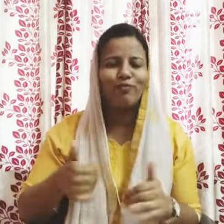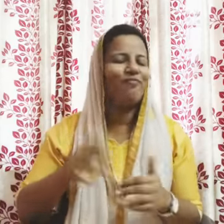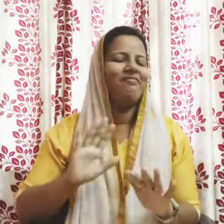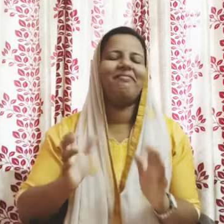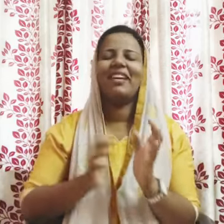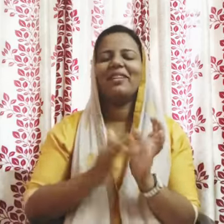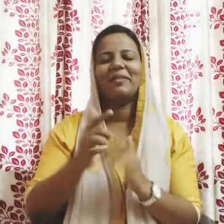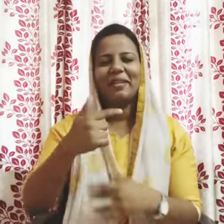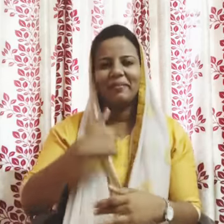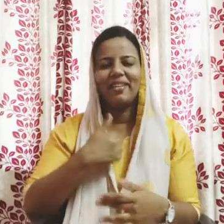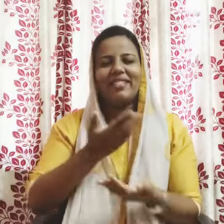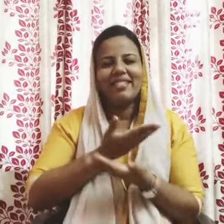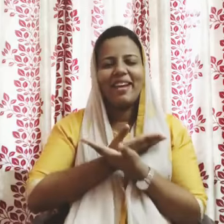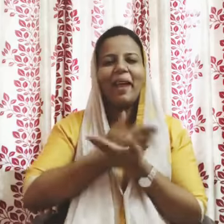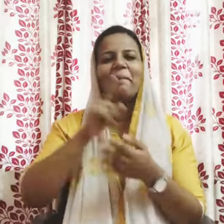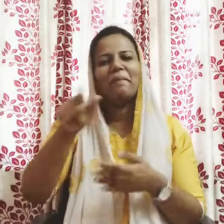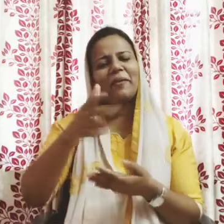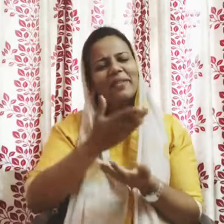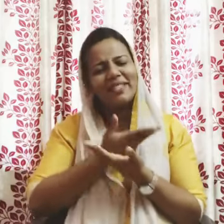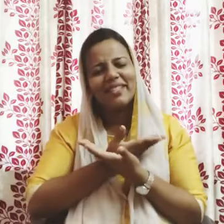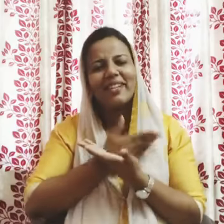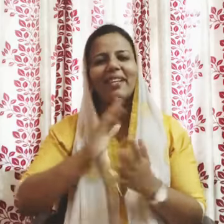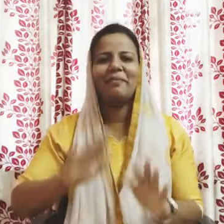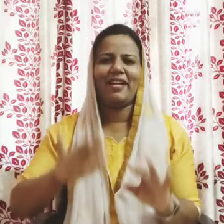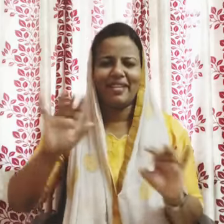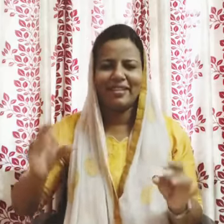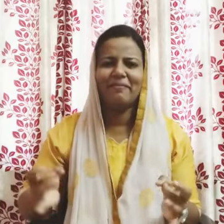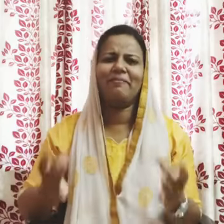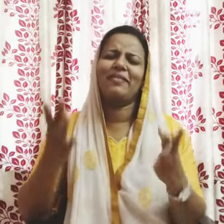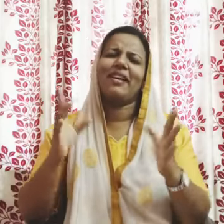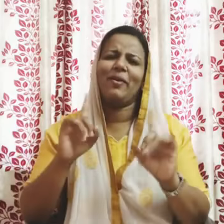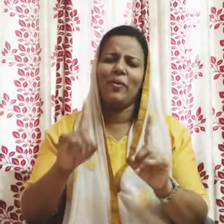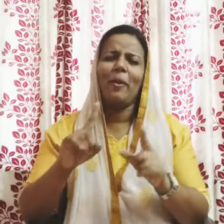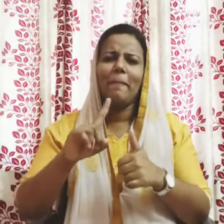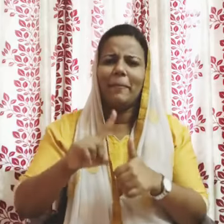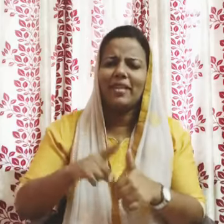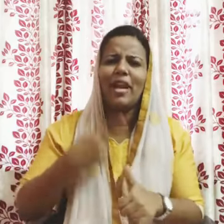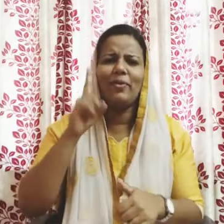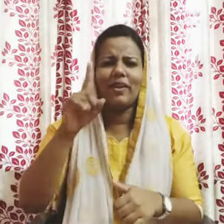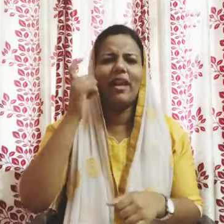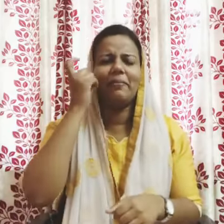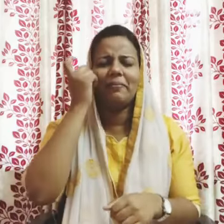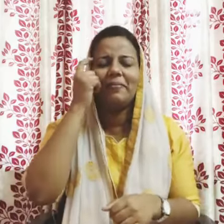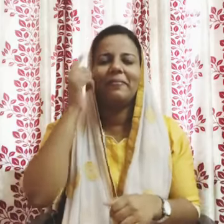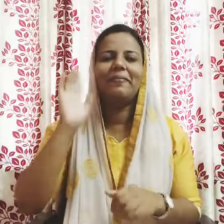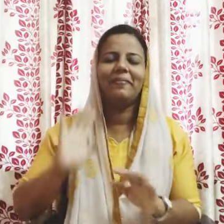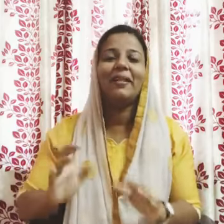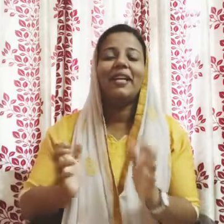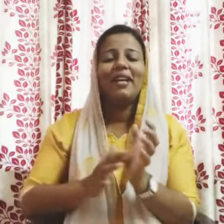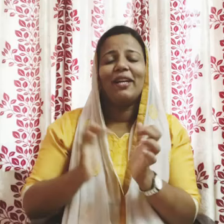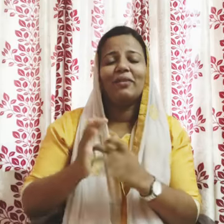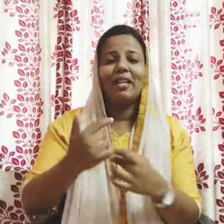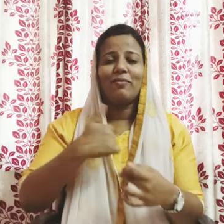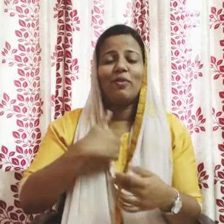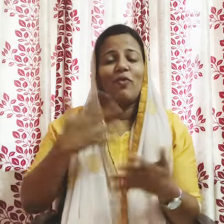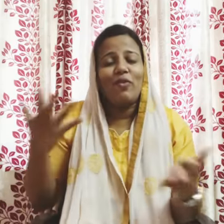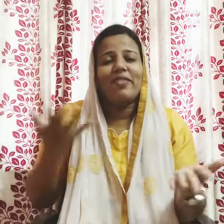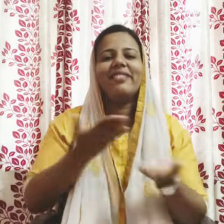നമ്മളോട് സ്നേഹമാണ് പ്രിയപ്പെട്ടവരെ. നമ്മളോടുള്ള ഇത് ഇന്ന് നിങ്ങൾ പകൽക്കാലം പ്രധാനമായിട്ട് മനസ്സിലാക്കേണ്ടത് കർത്താവിന് നമ്മളോട്